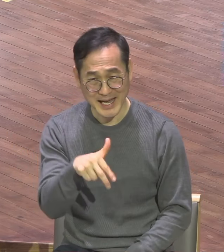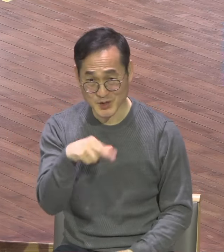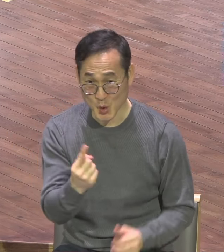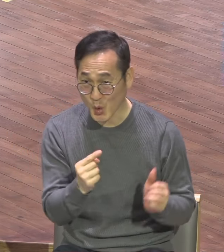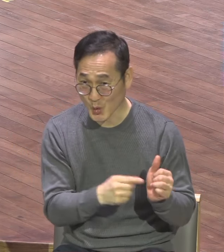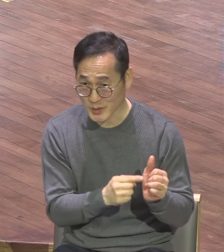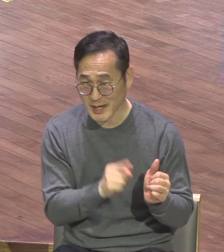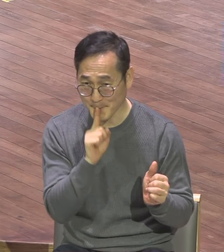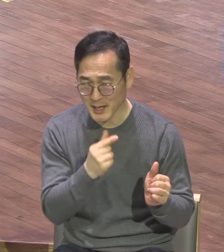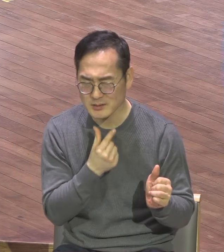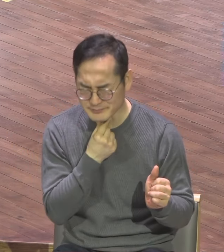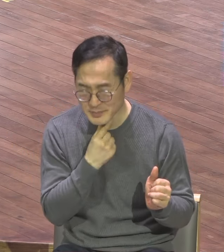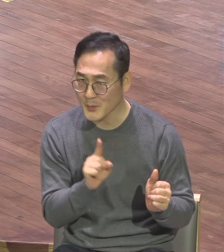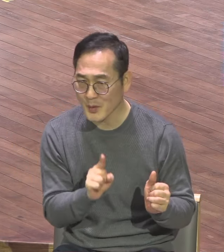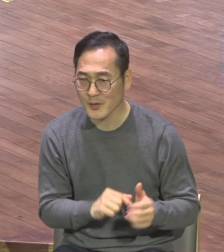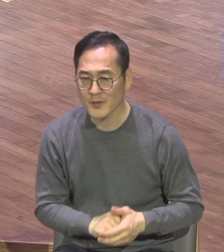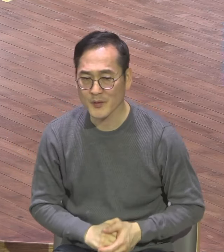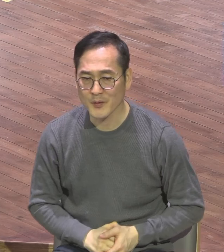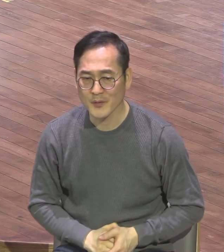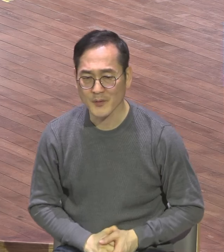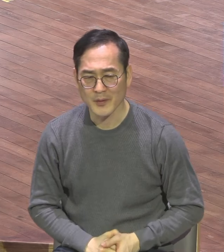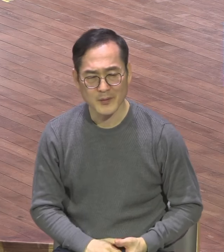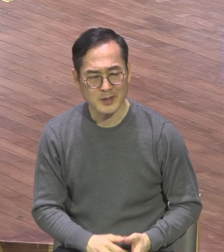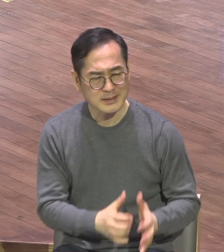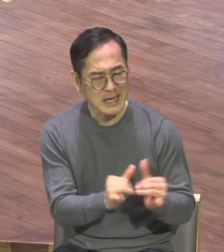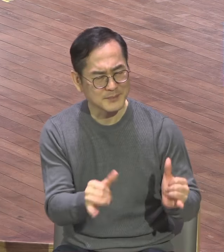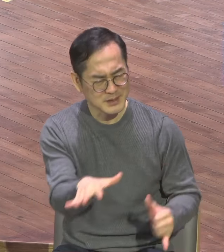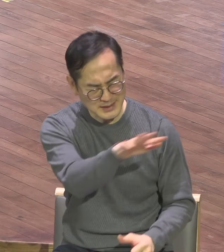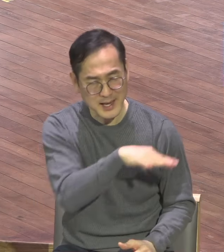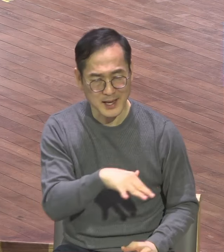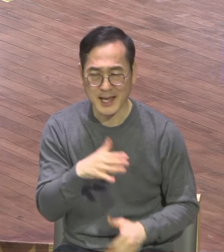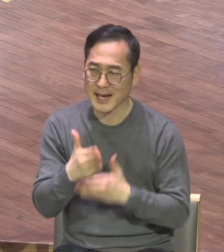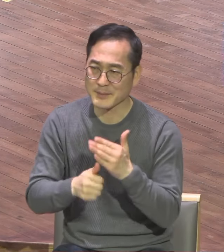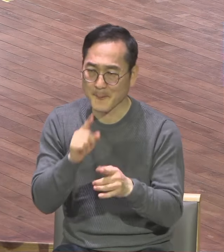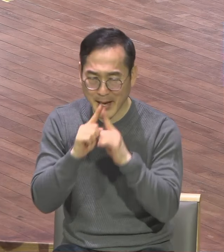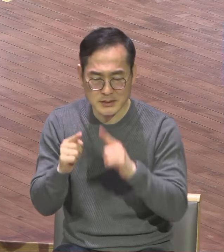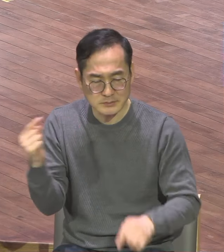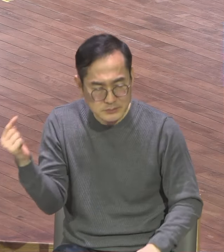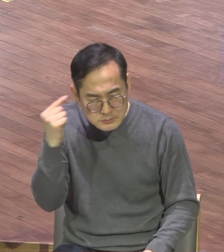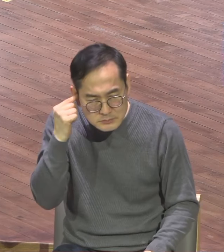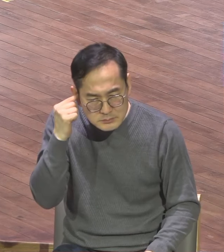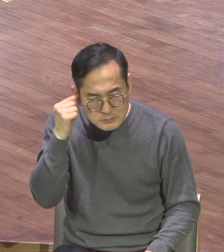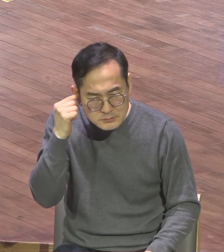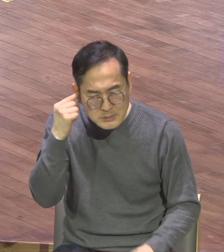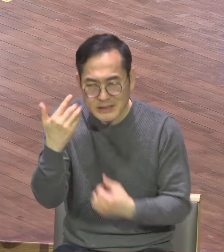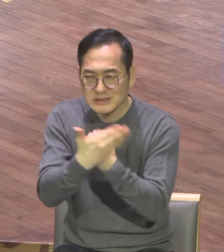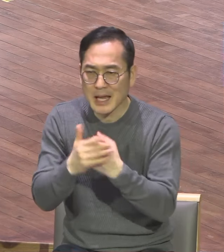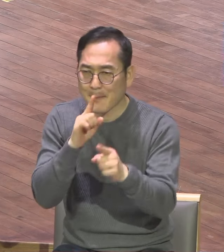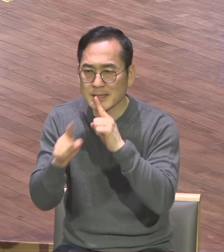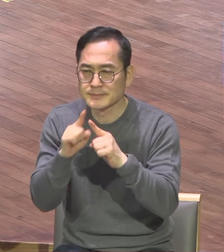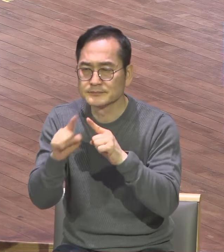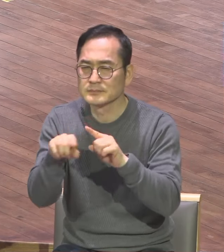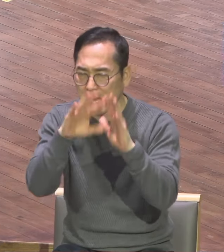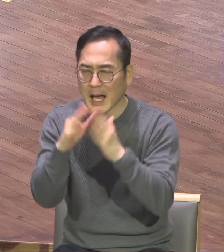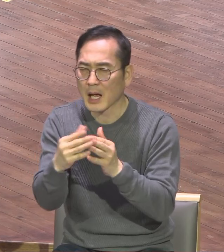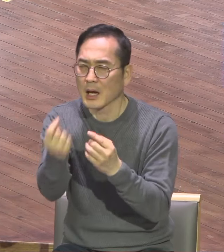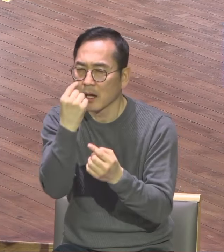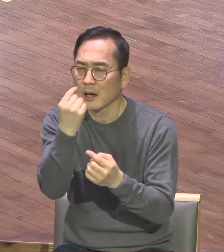의미가 뭐냐? 얼마나 많은 사람들이 하나님의 말씀을 듣고 하나님 은혜를 드리고